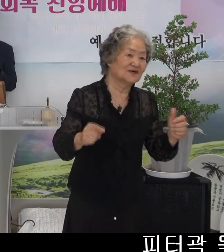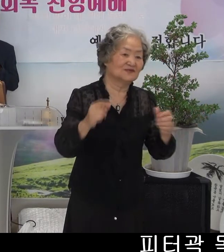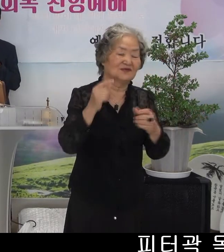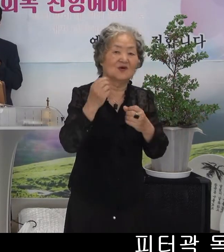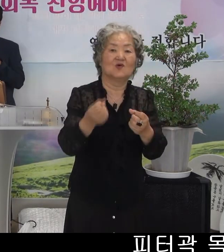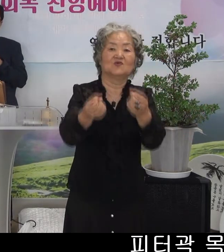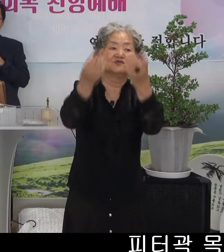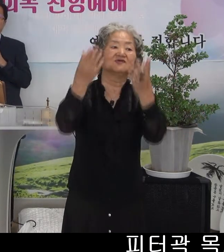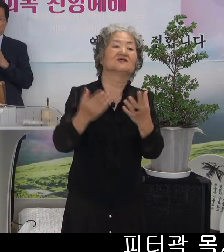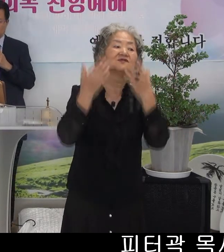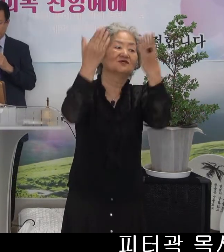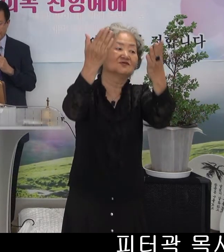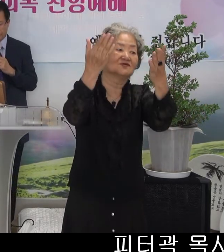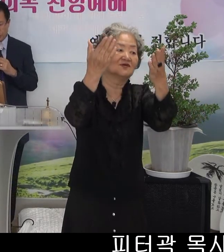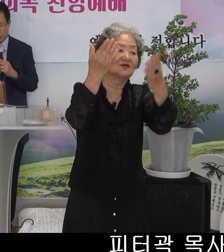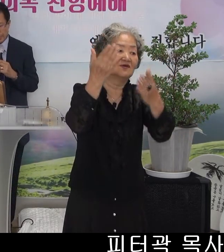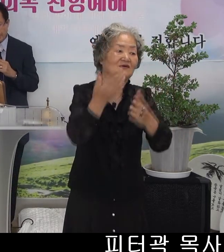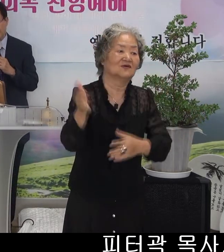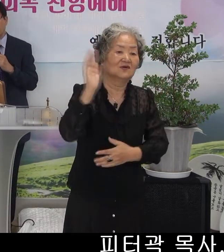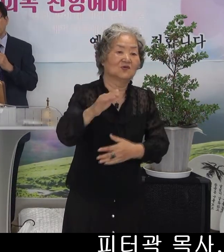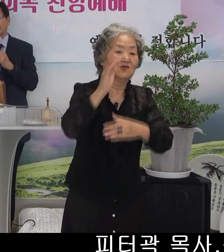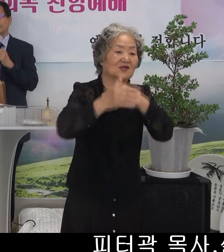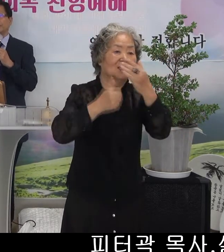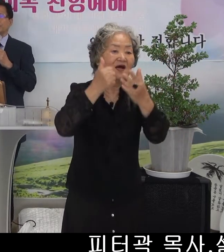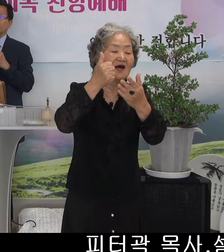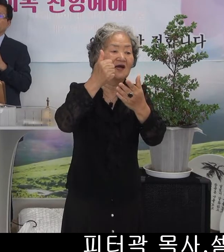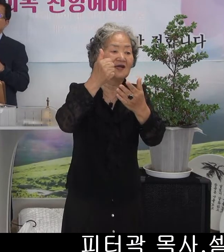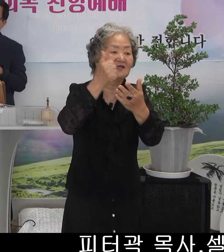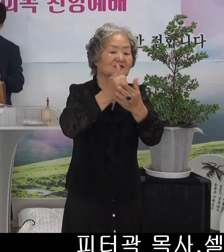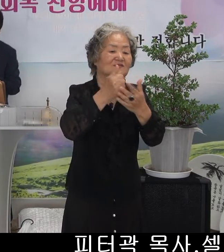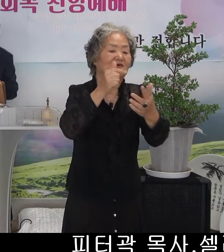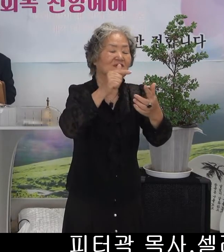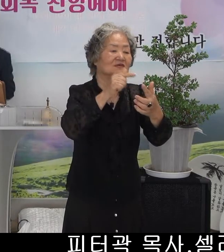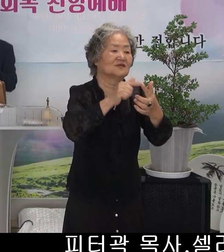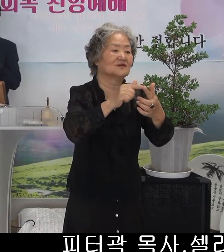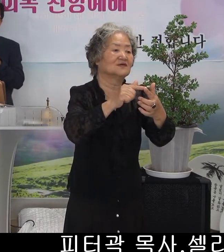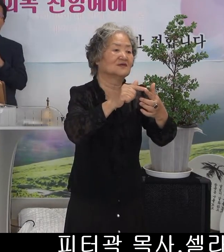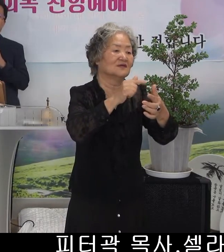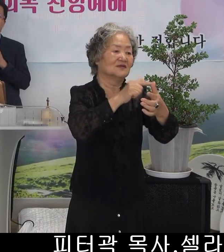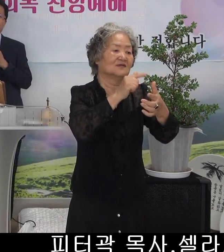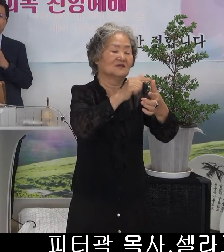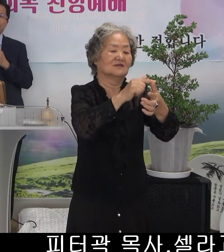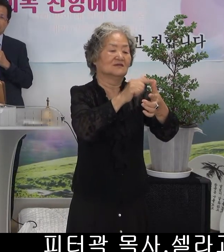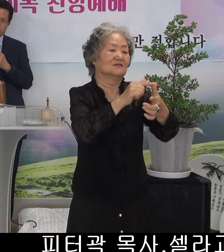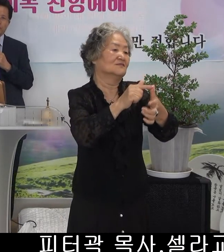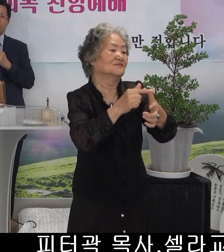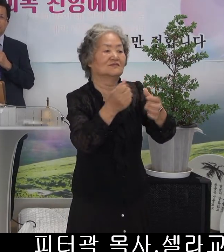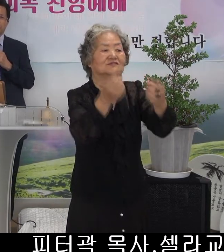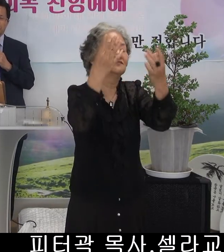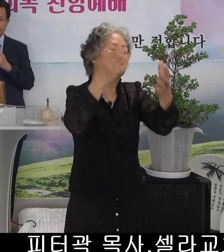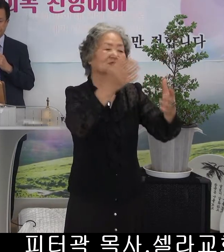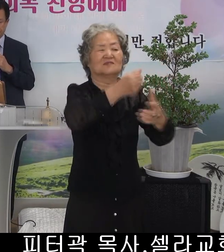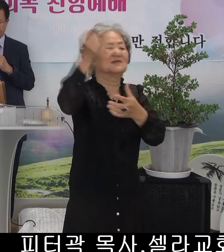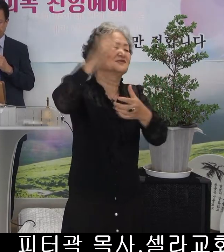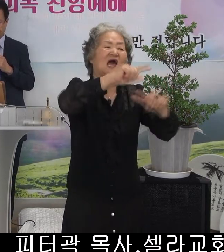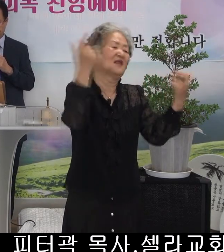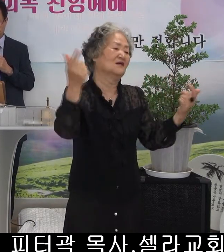그의 제물은 받지 아니하시고 동생인 아벨과 그의 제물을 받으셨다라고 성경은 말씀해주고